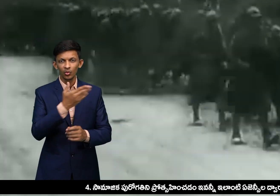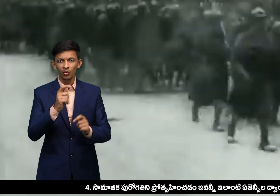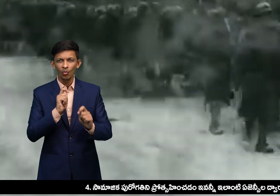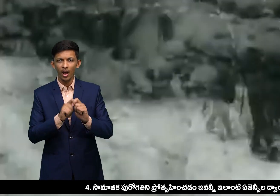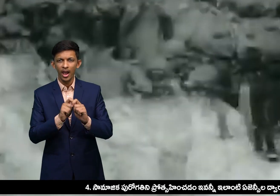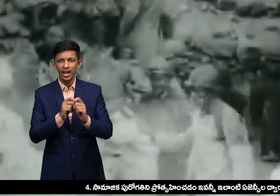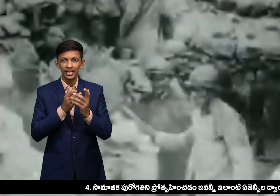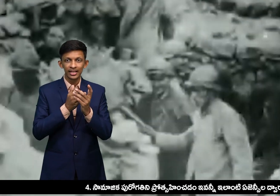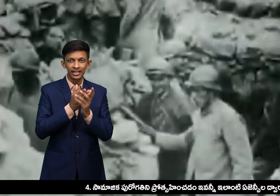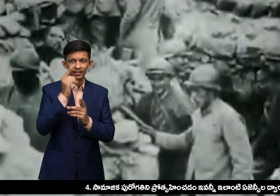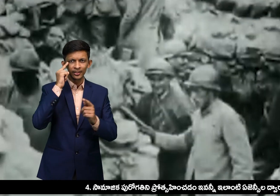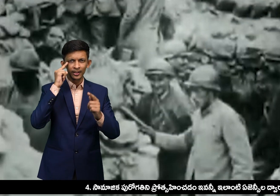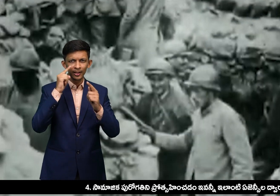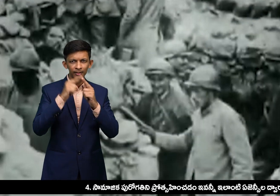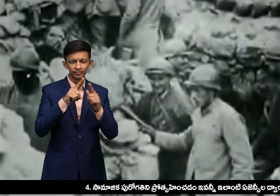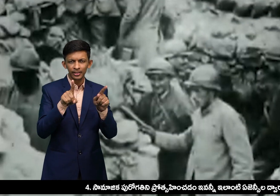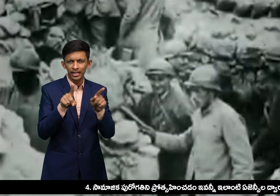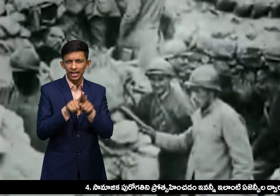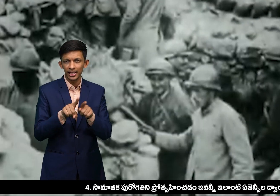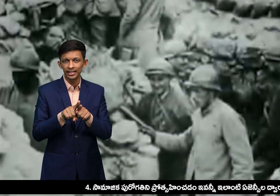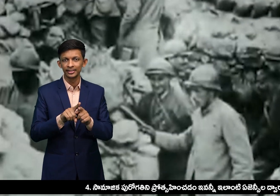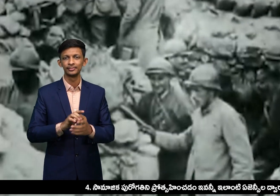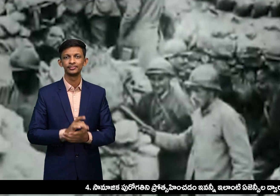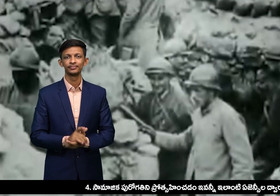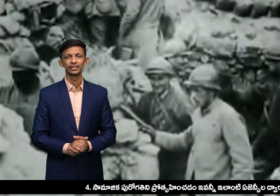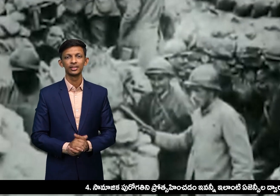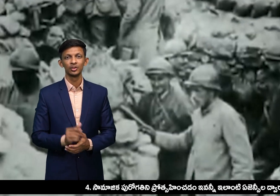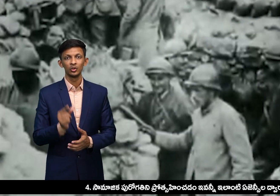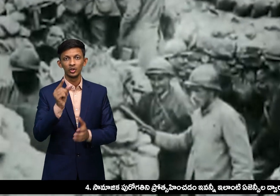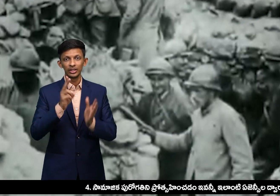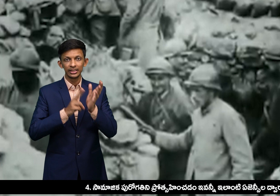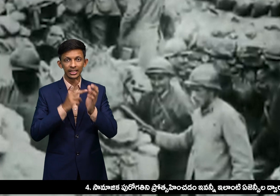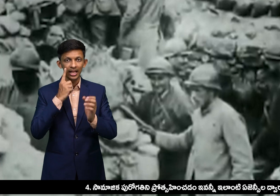ఇలాంటి ఏజెన్సీల ద్వారా పనిచేస్తాయి.